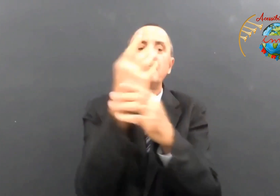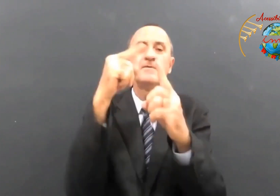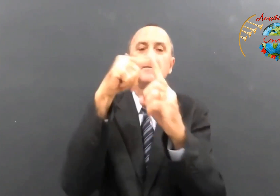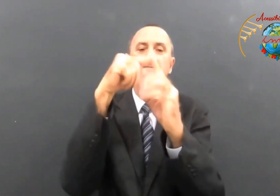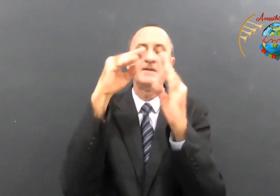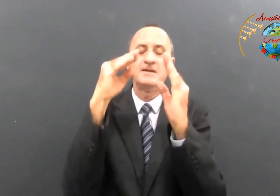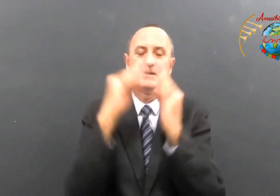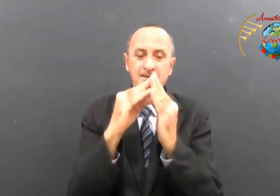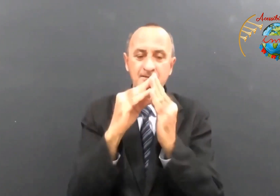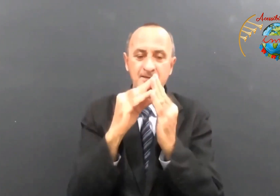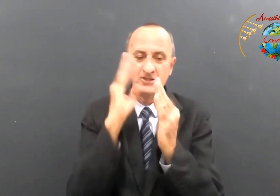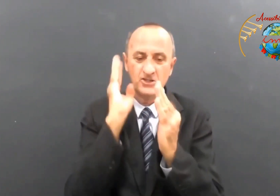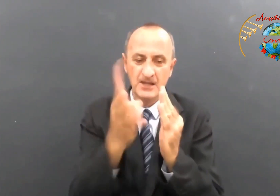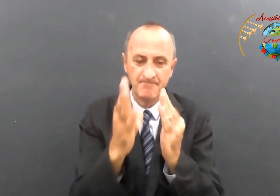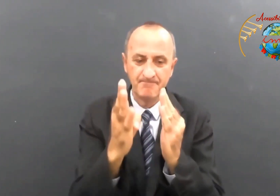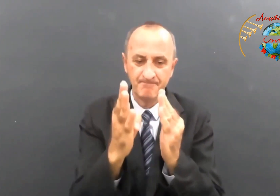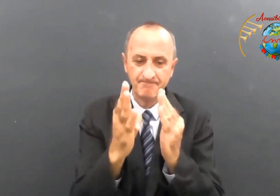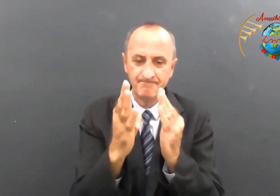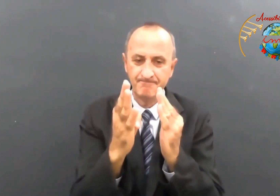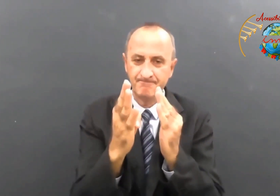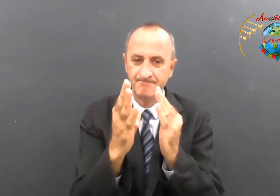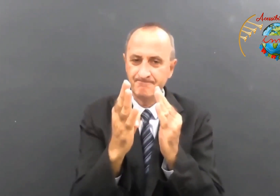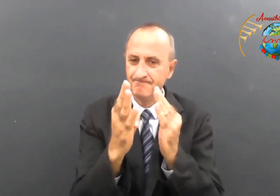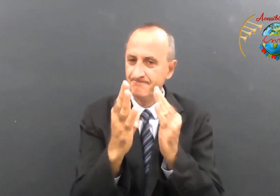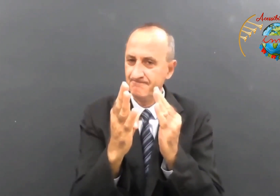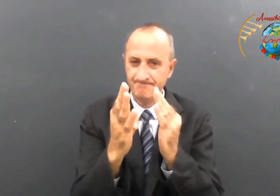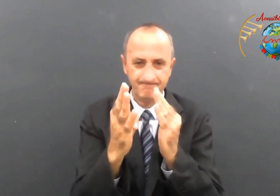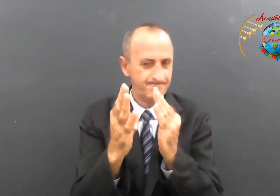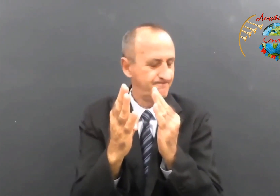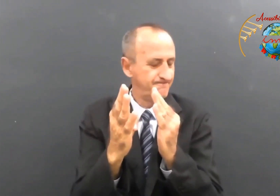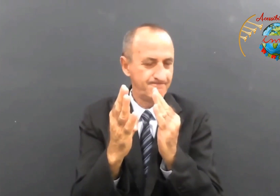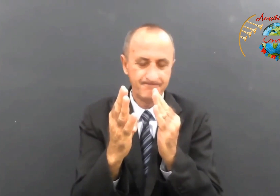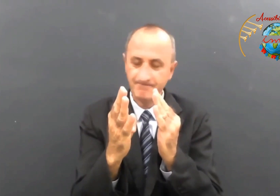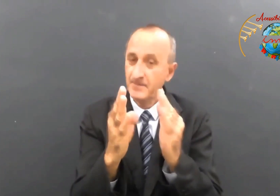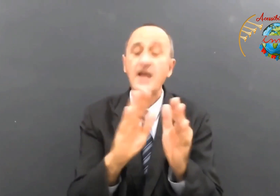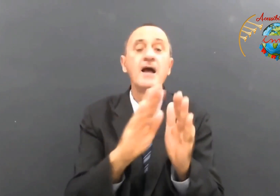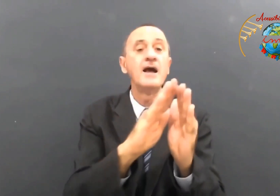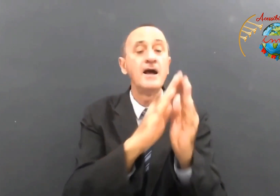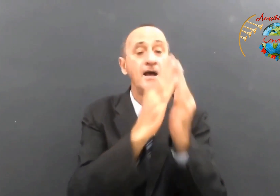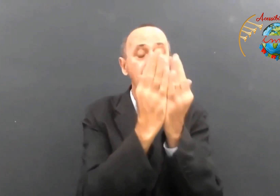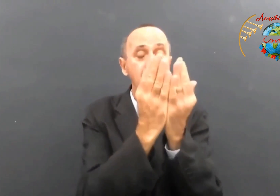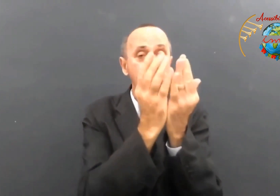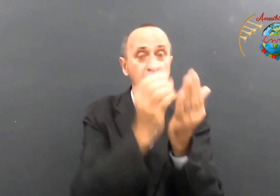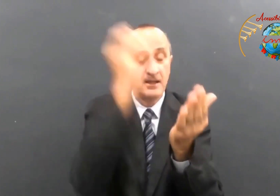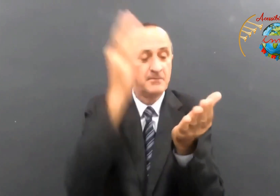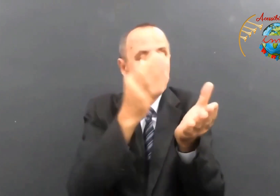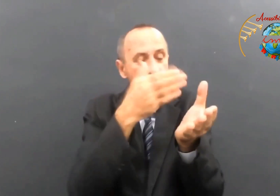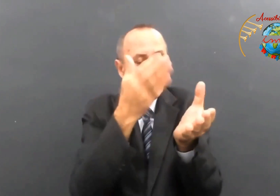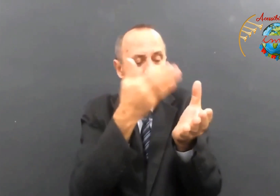não é assim. A Bíblia, ela é um todo, a palavra de Deus, as Escrituras.